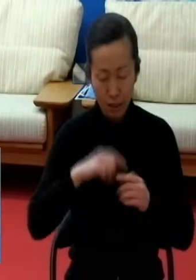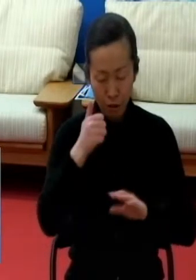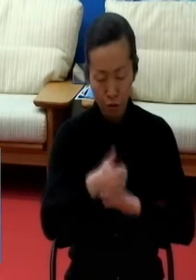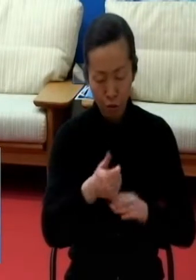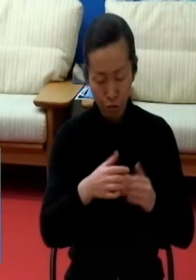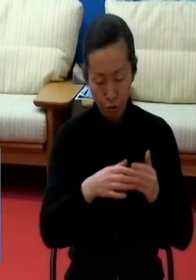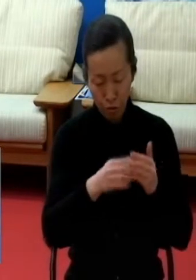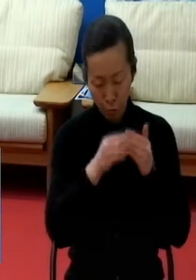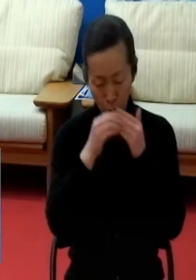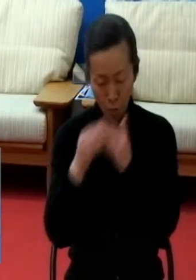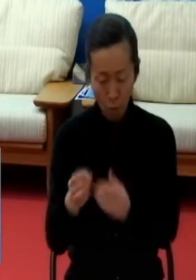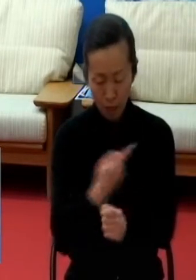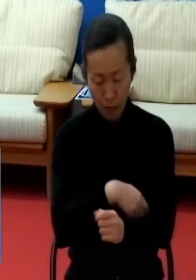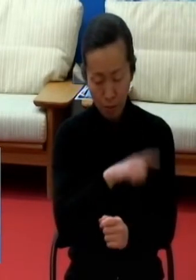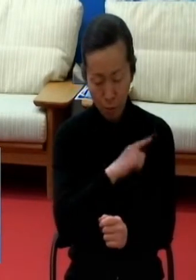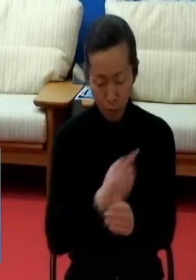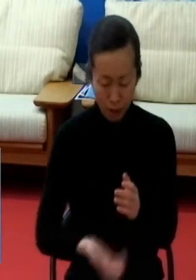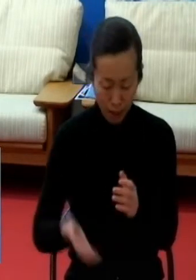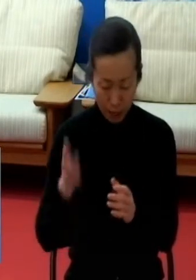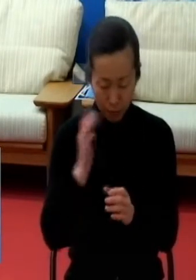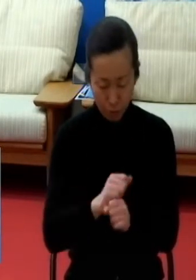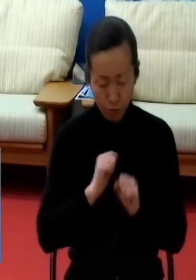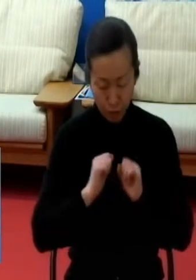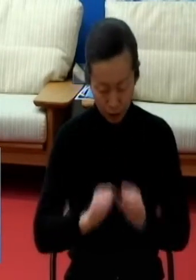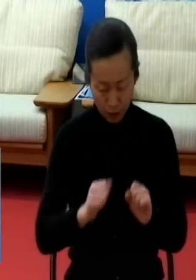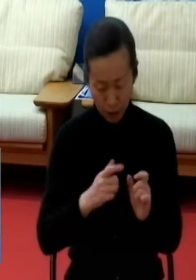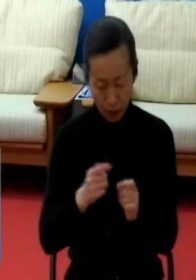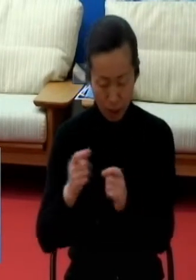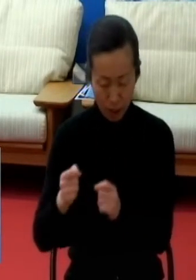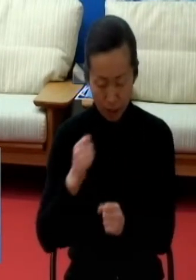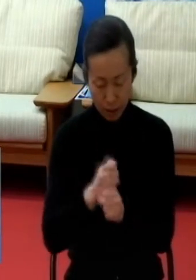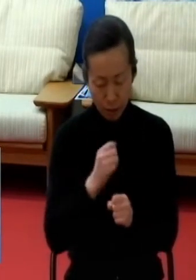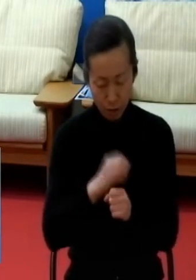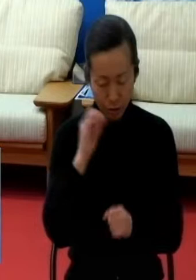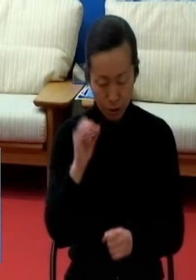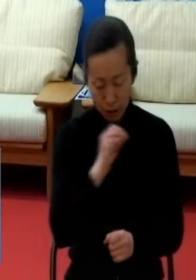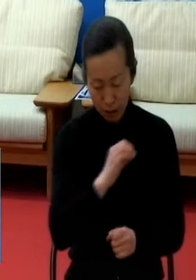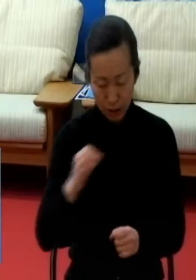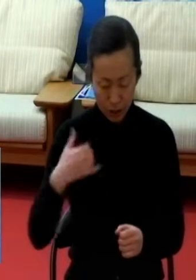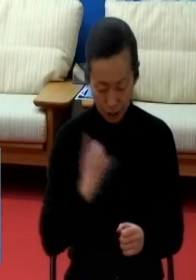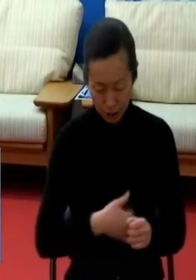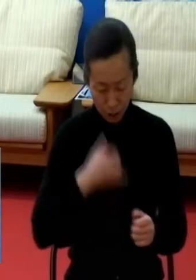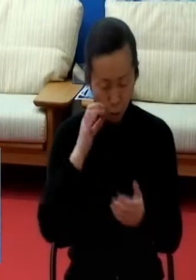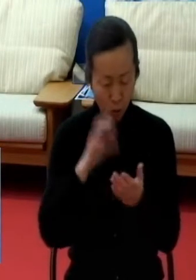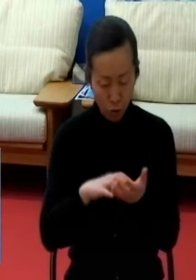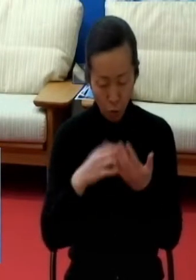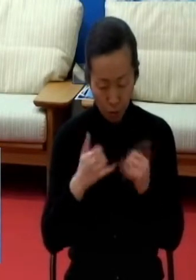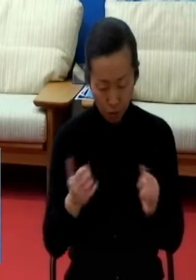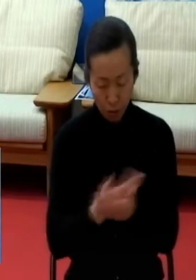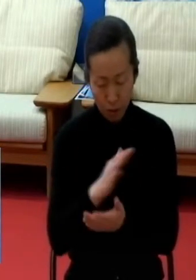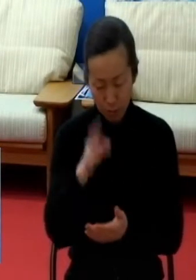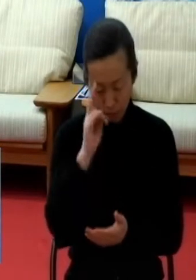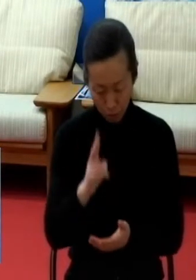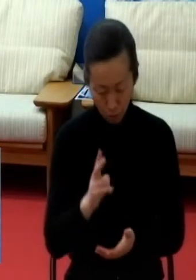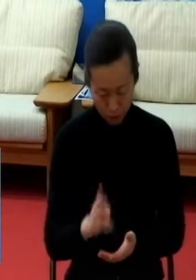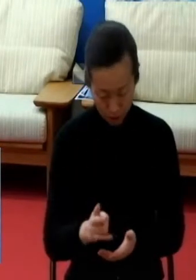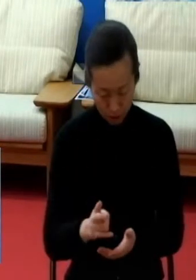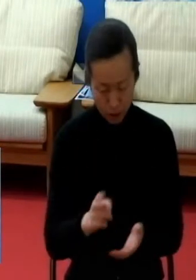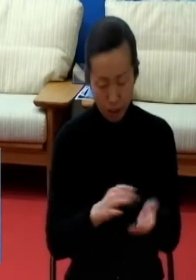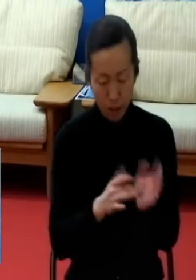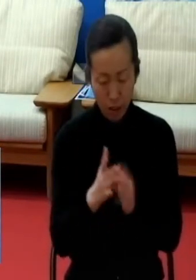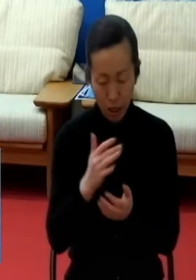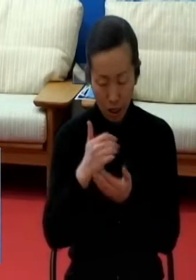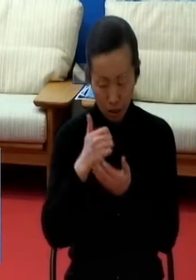権を回復し、 작품 인생의 정인이 되게 하여 作 주옵소서. 品人生の証人となりますように、 예수 그리스도의